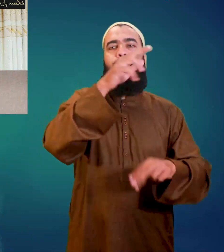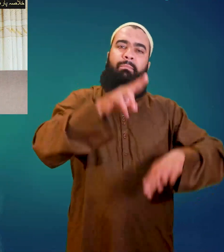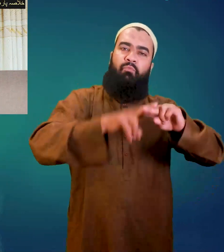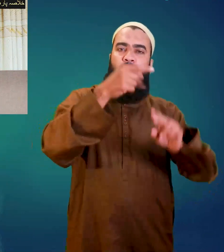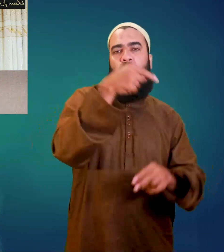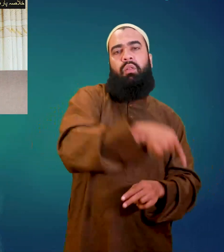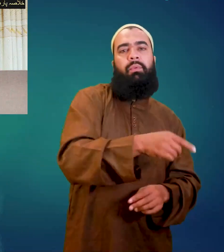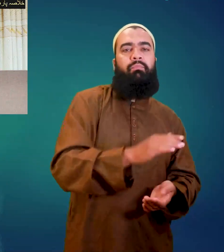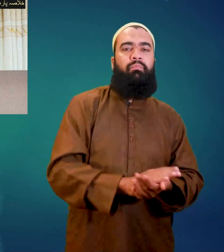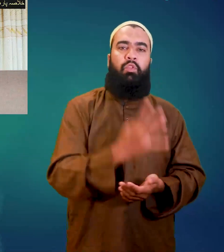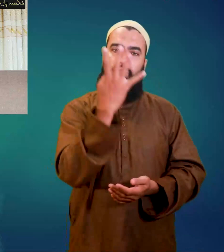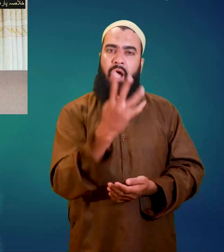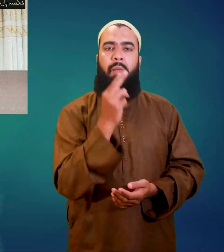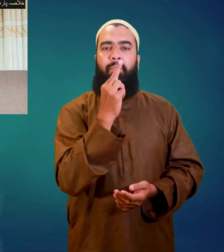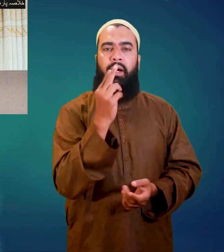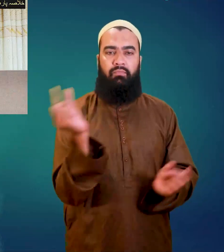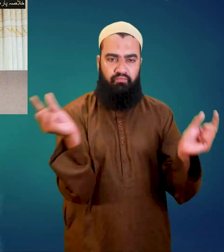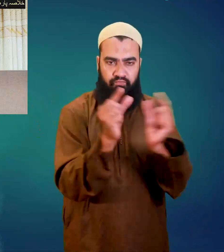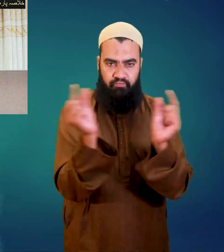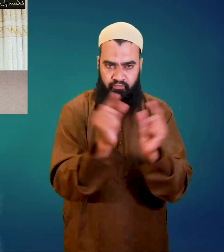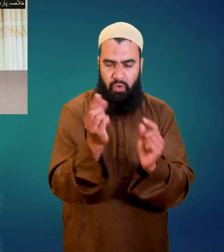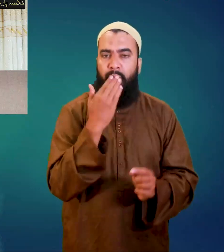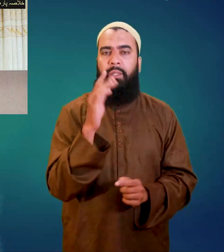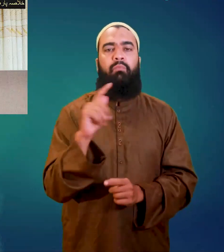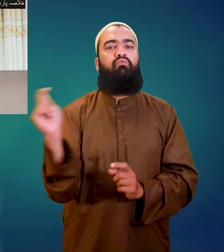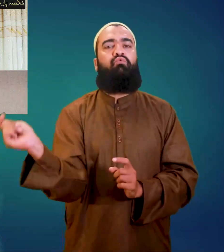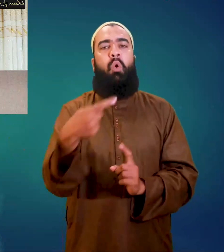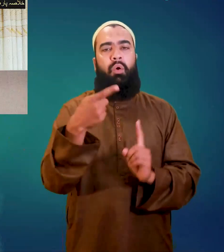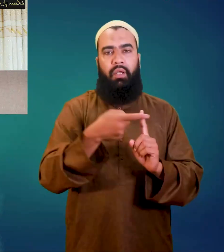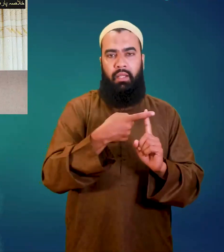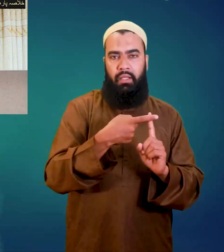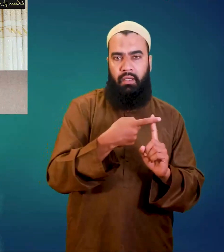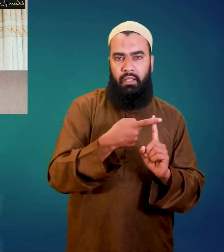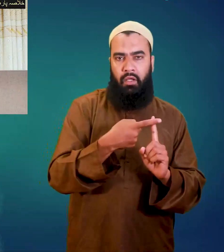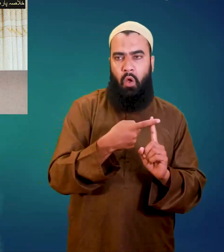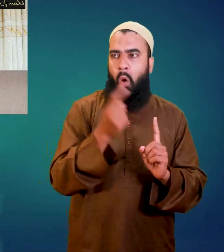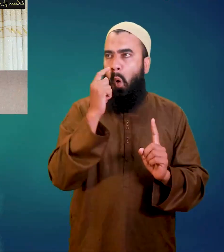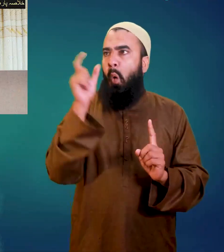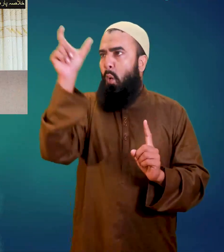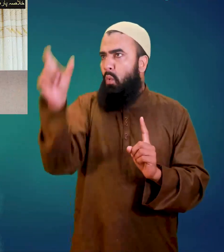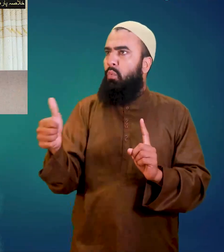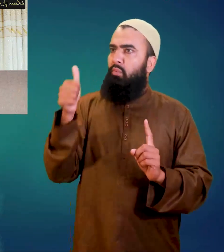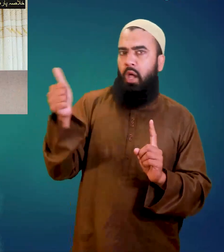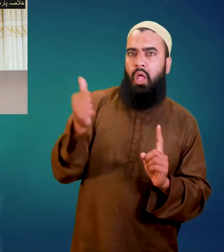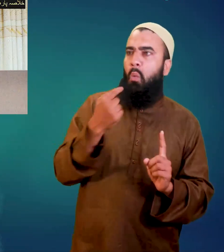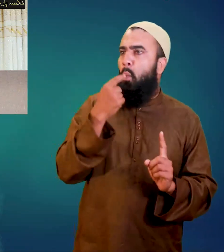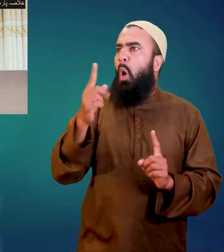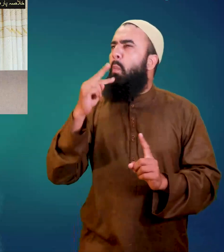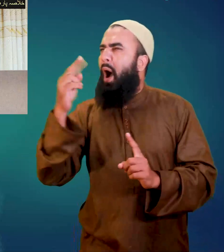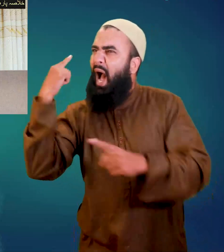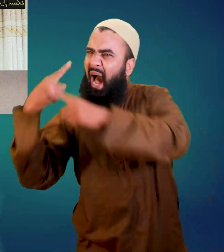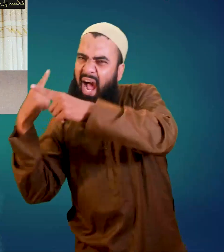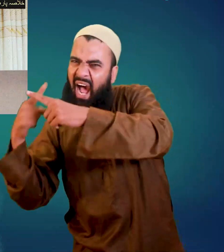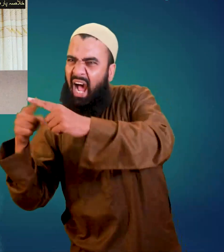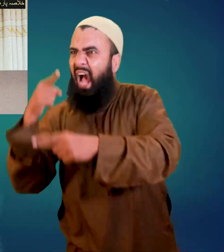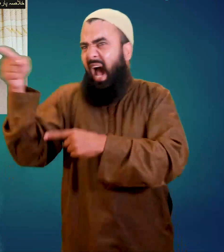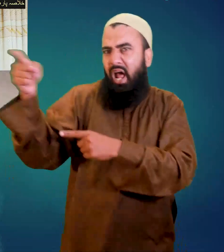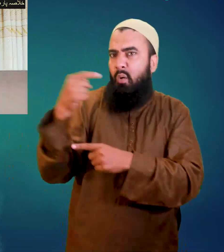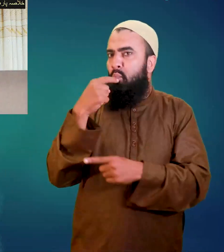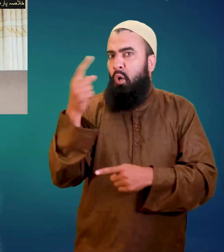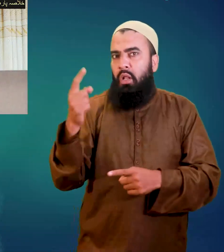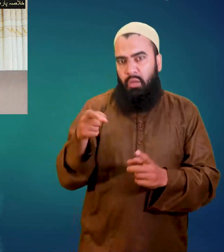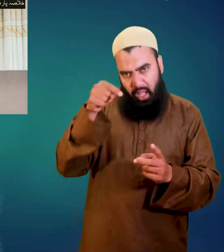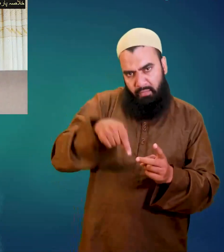چوری کرنا، پاک دامن عورت پر تہمت لگانا یا مرد پر تہمت لگانا، شراب پینا،